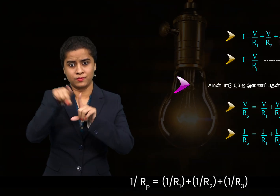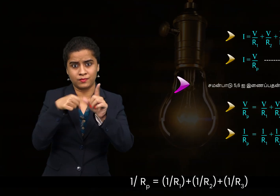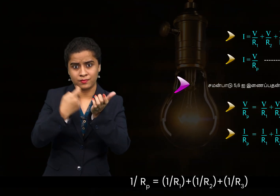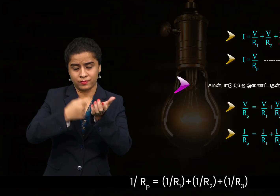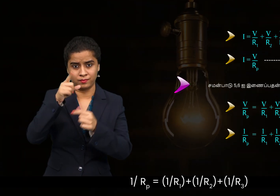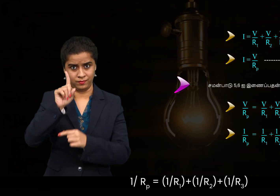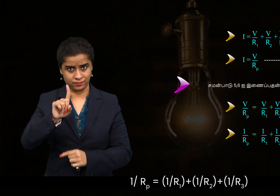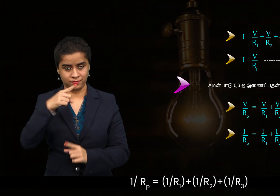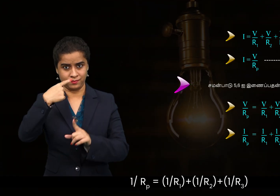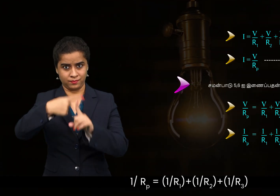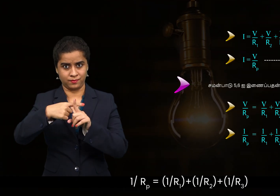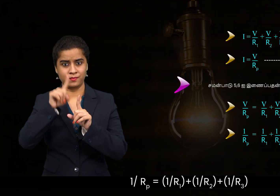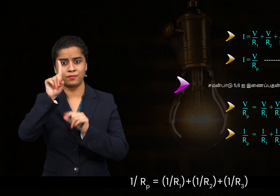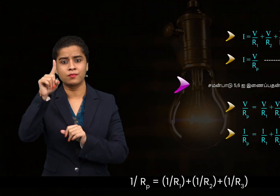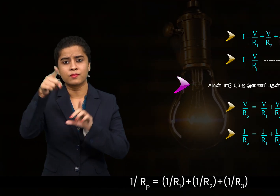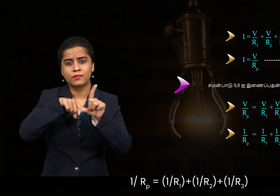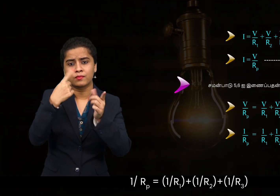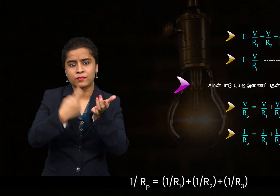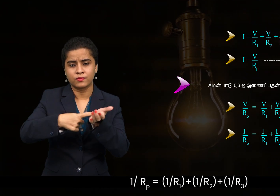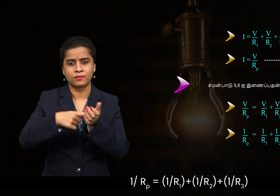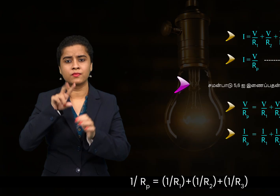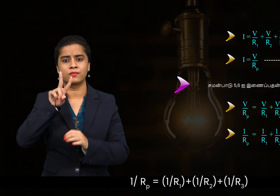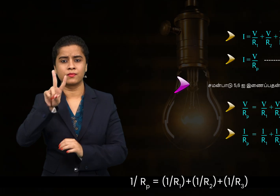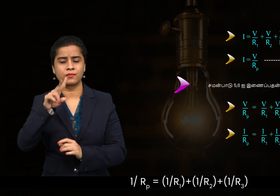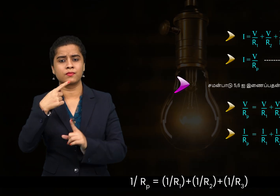கீழ் R1 கூட்டல் 1 கீழ்